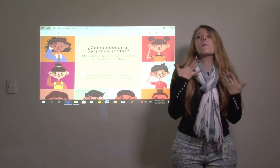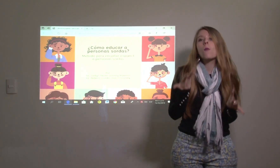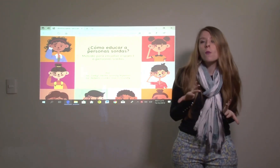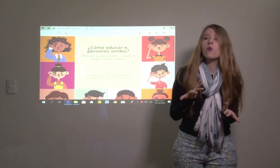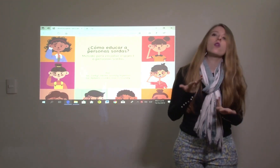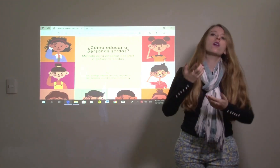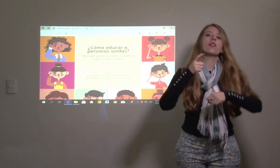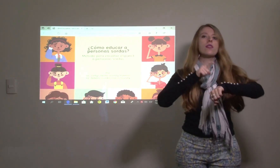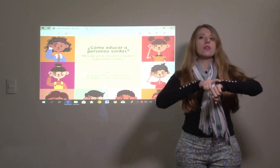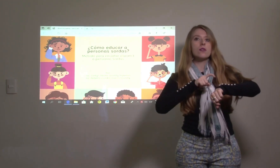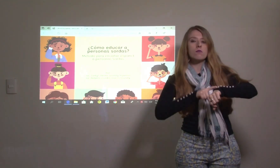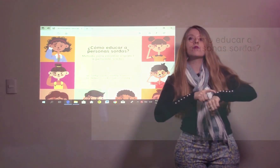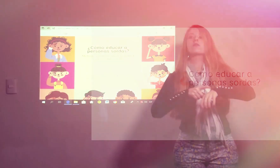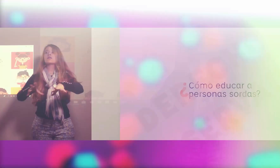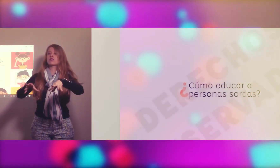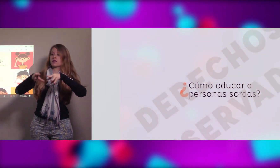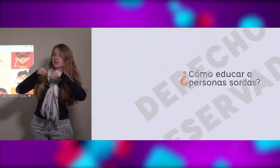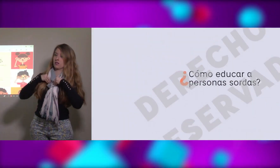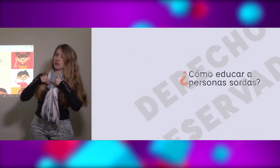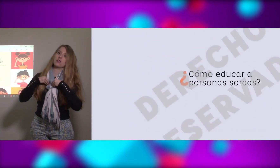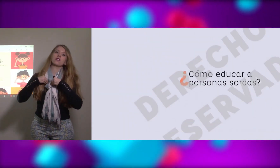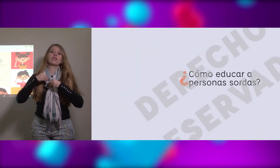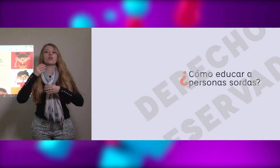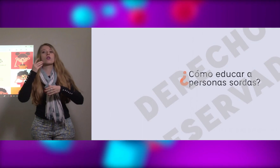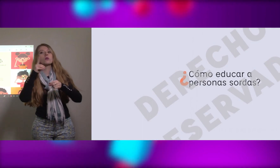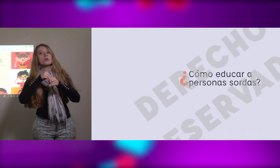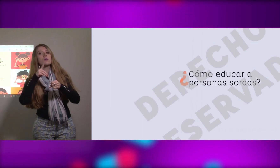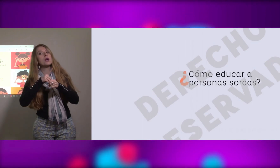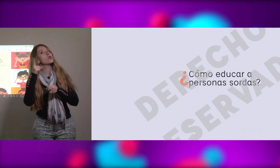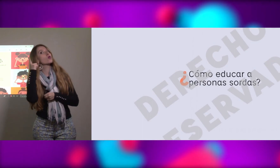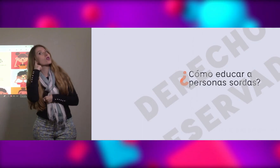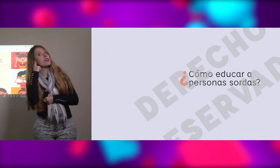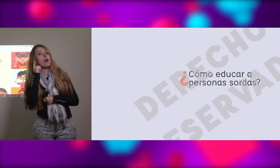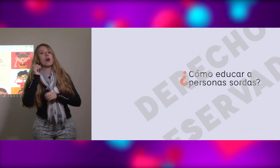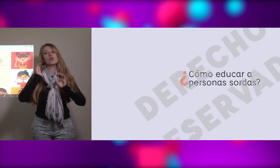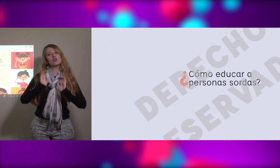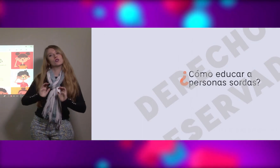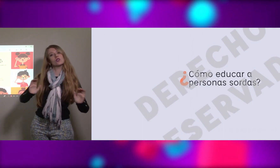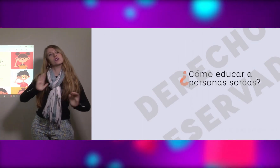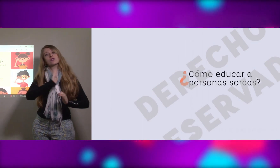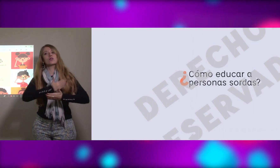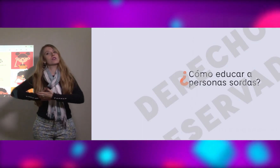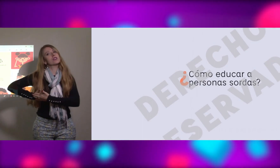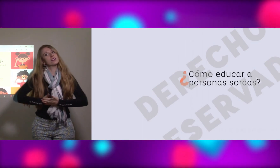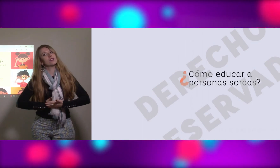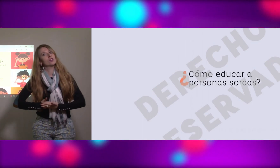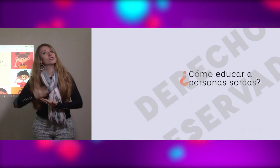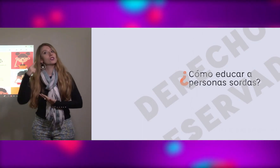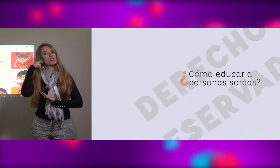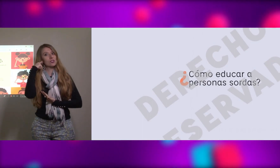Consejos, cómo aceptar la sordera, la discapacidad auditiva de sus